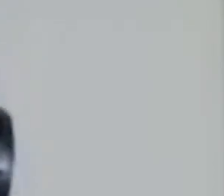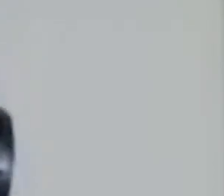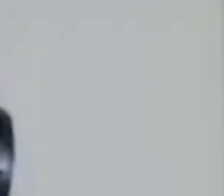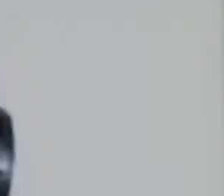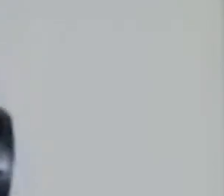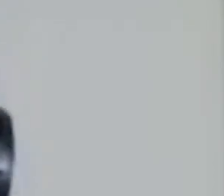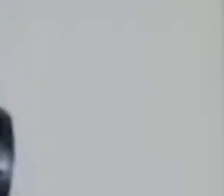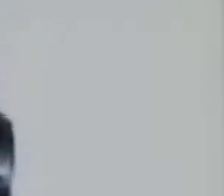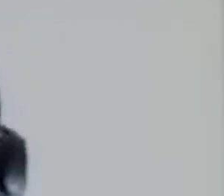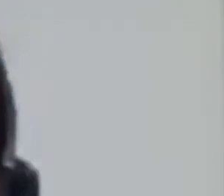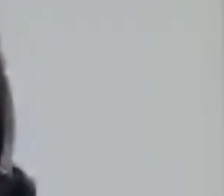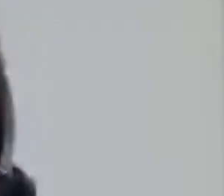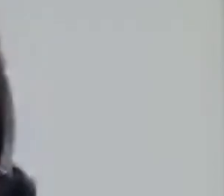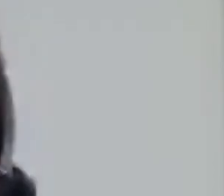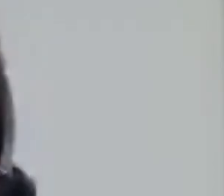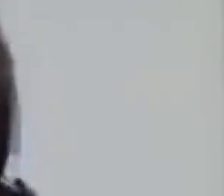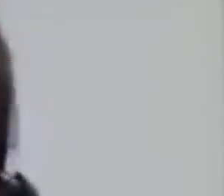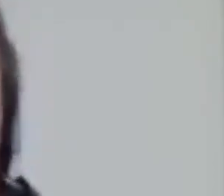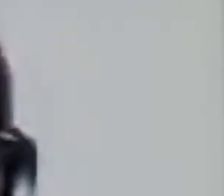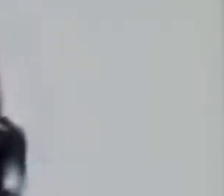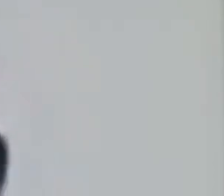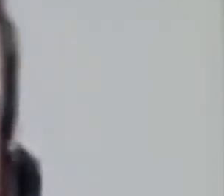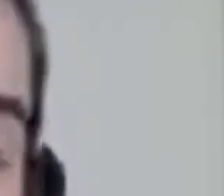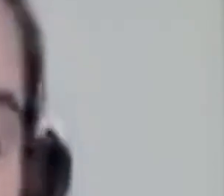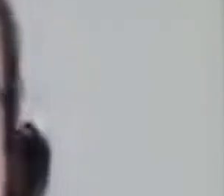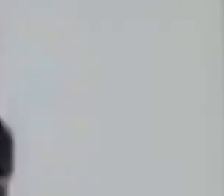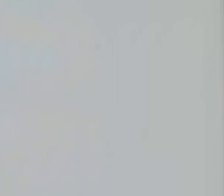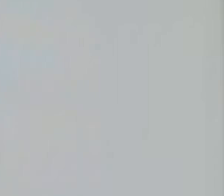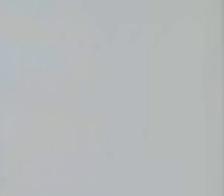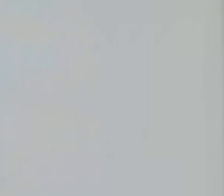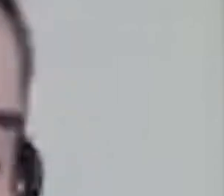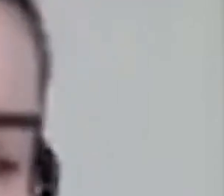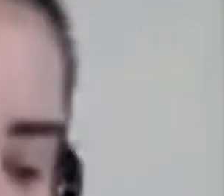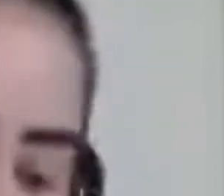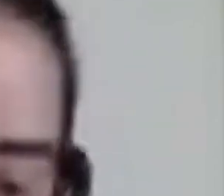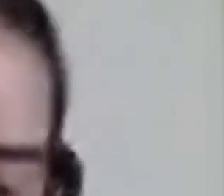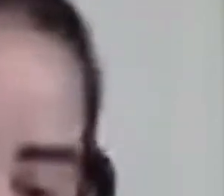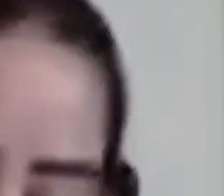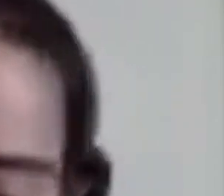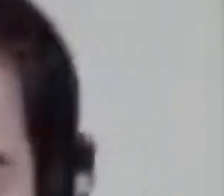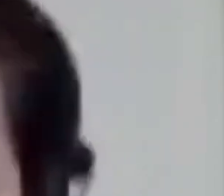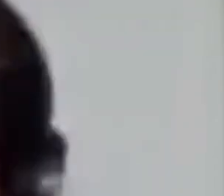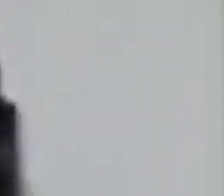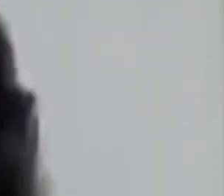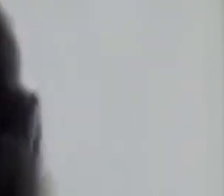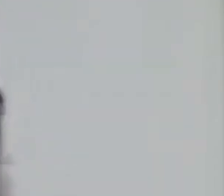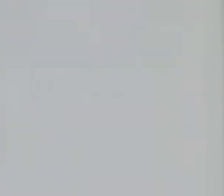Eles ainda estão lutando para que a Libra seja... A gente teve na semana passada, não sei se vocês viram, até